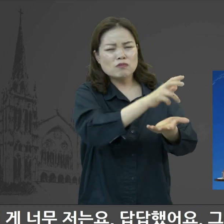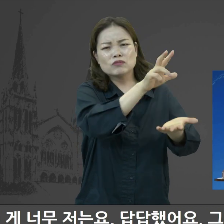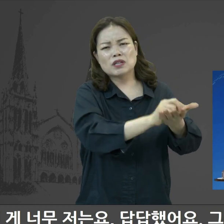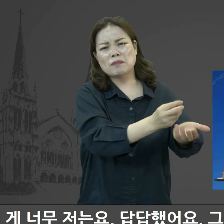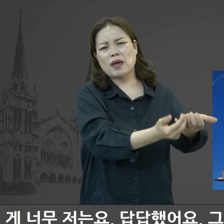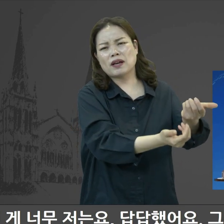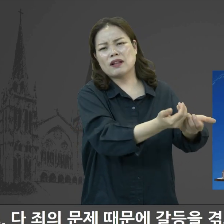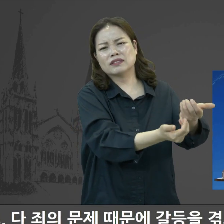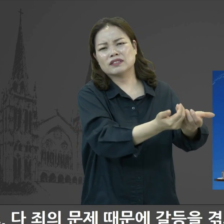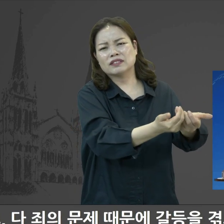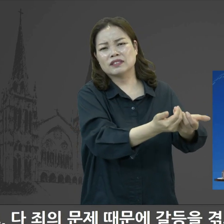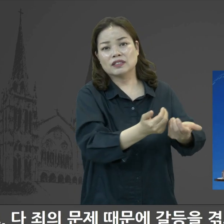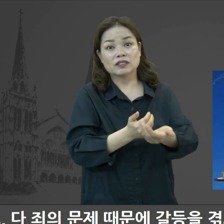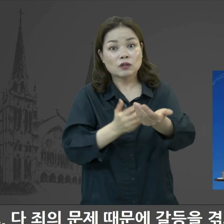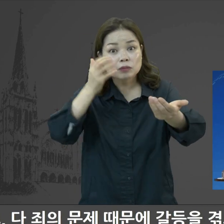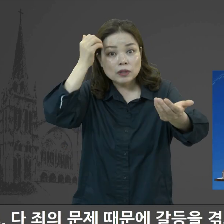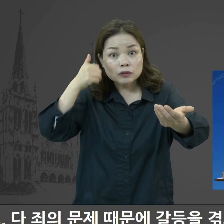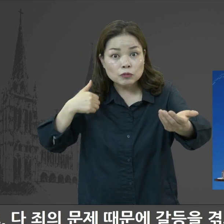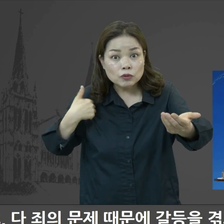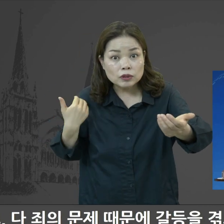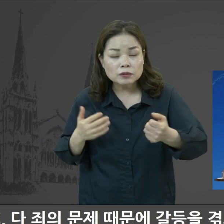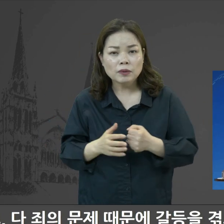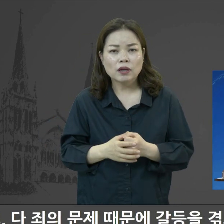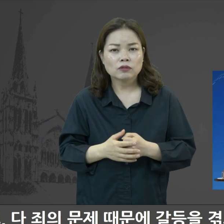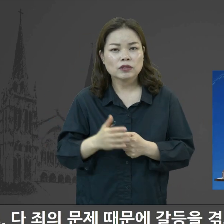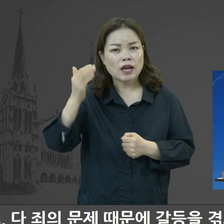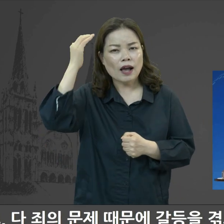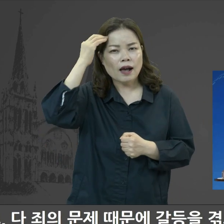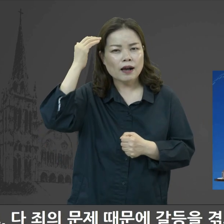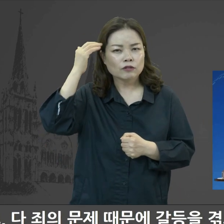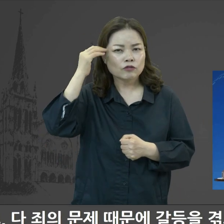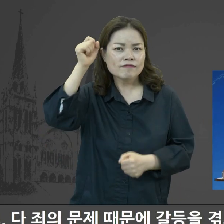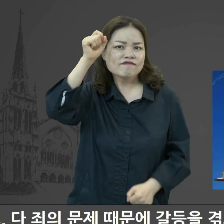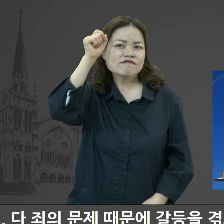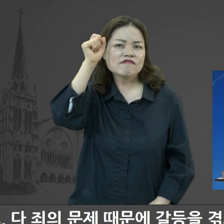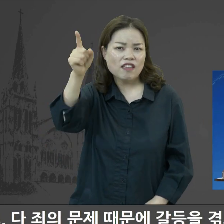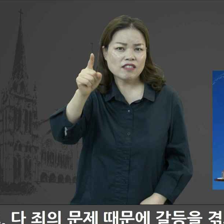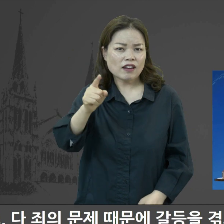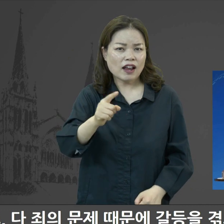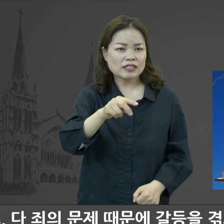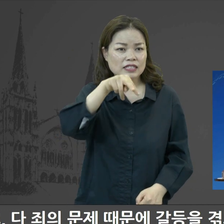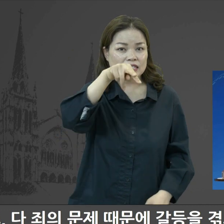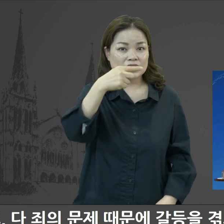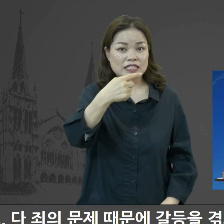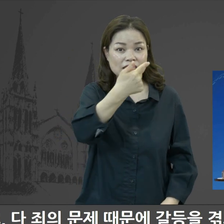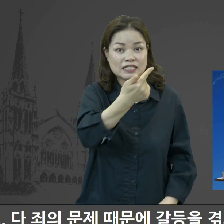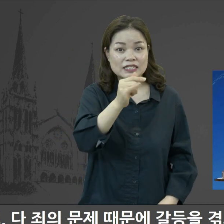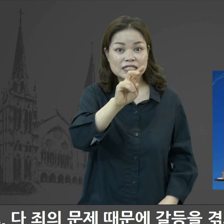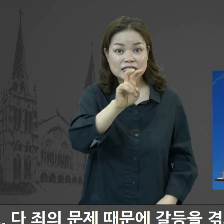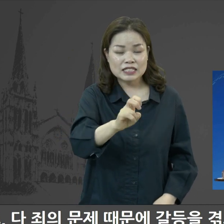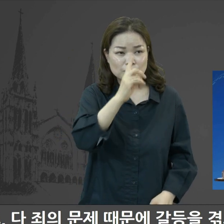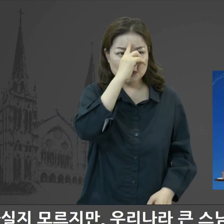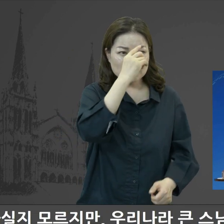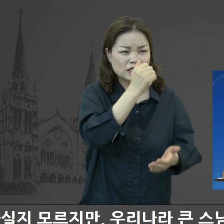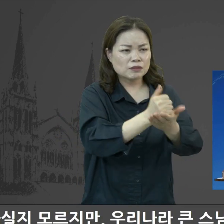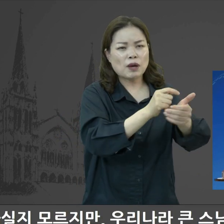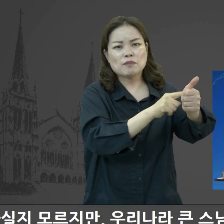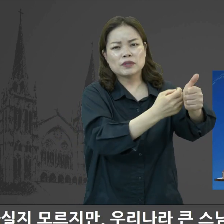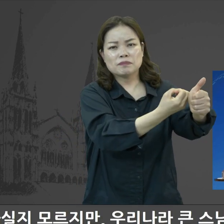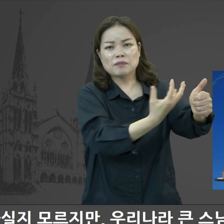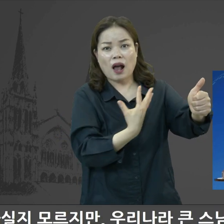거예요. 여러분들 기억하실지 모르지만 우리나라 큰 그 스님 한 분이 돌아가시면서 했던